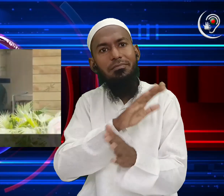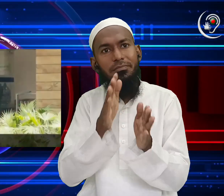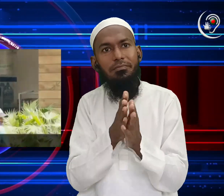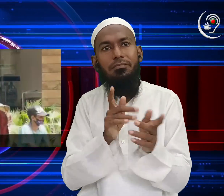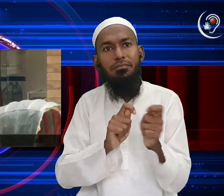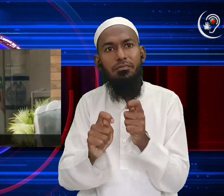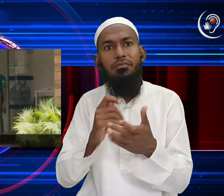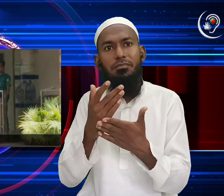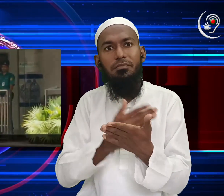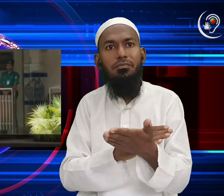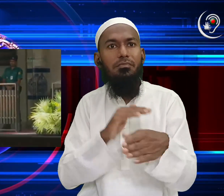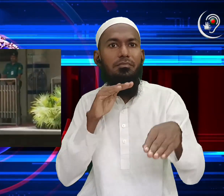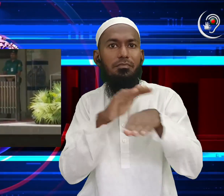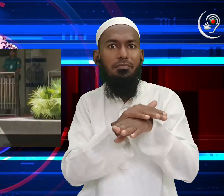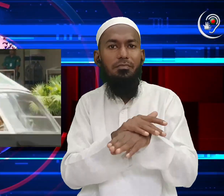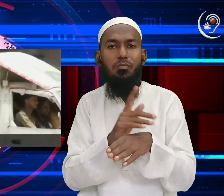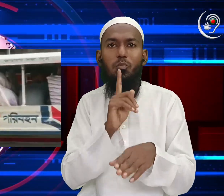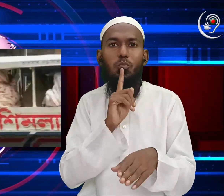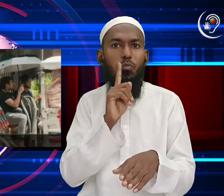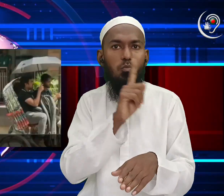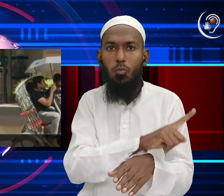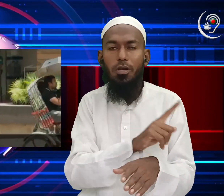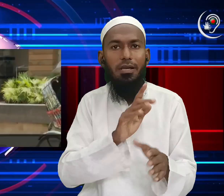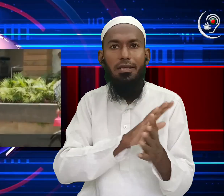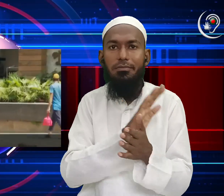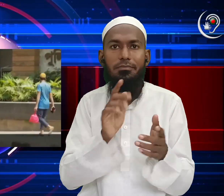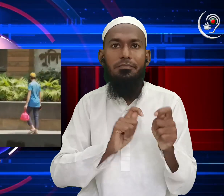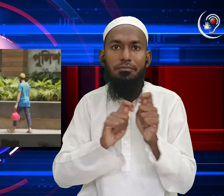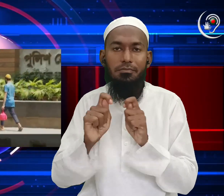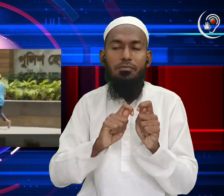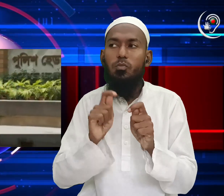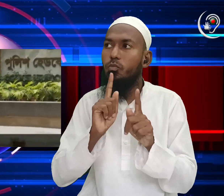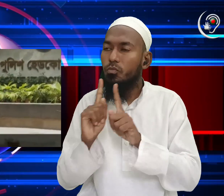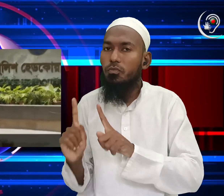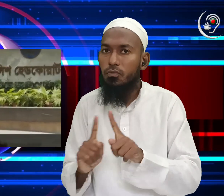কথা না বললেও আলোচনা চলছে বলে জানায় সংস্থাটি।